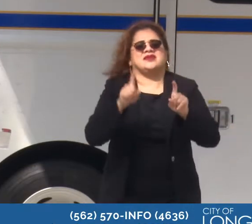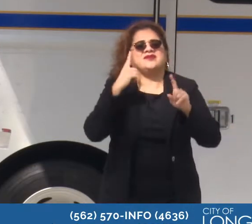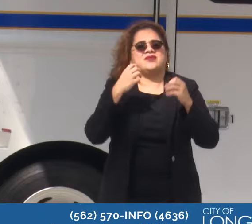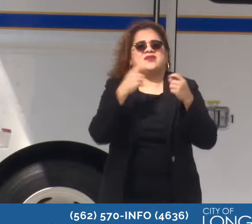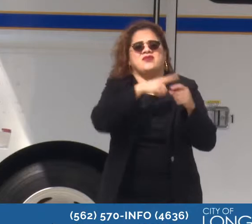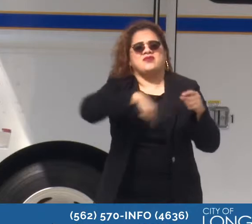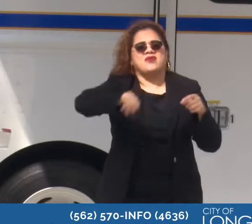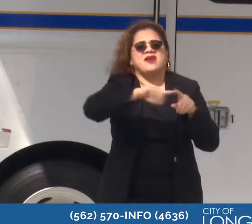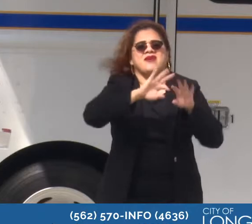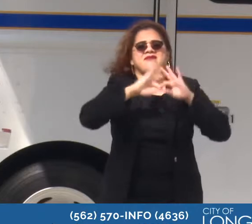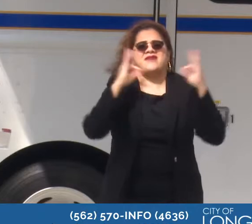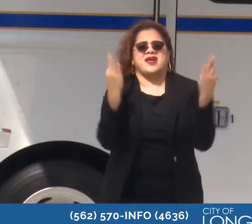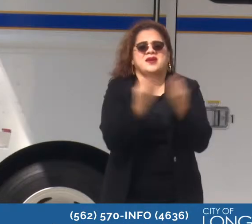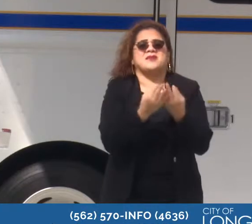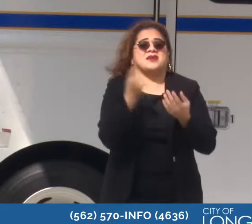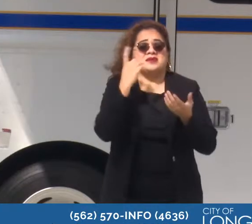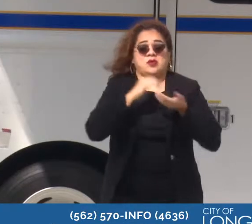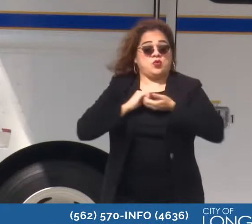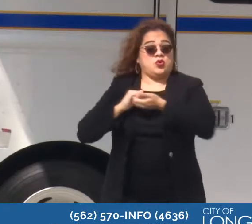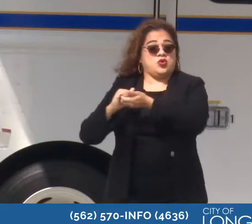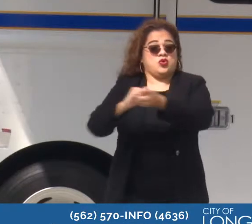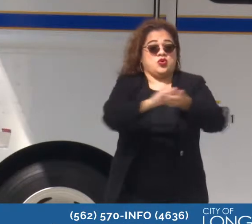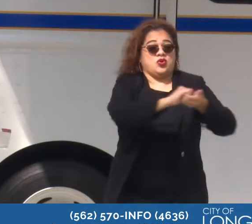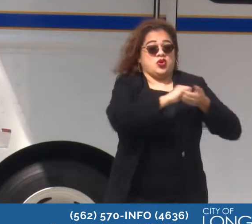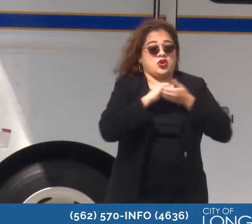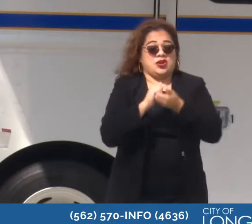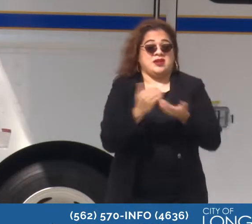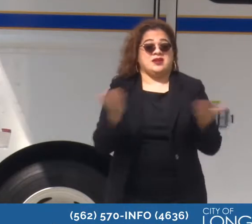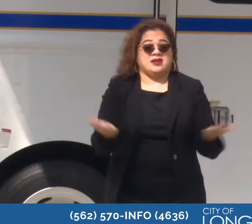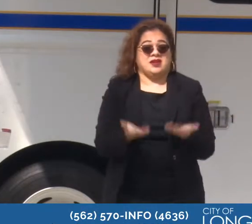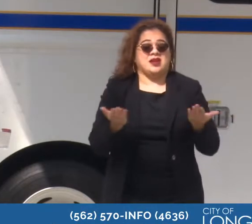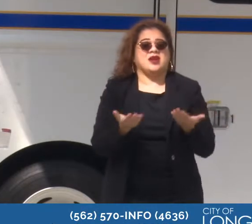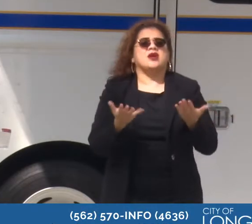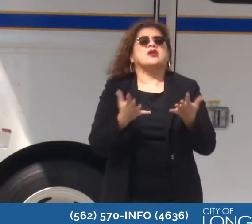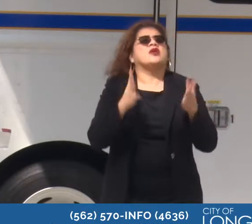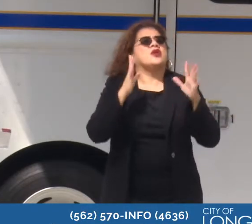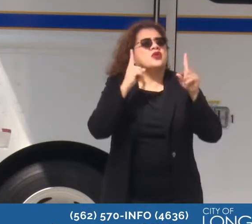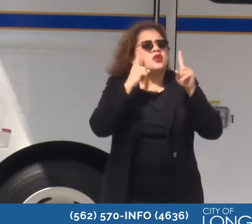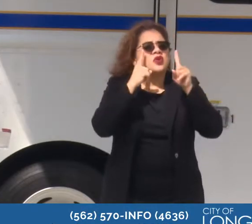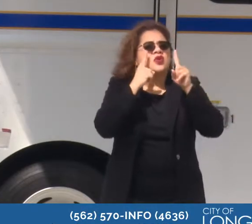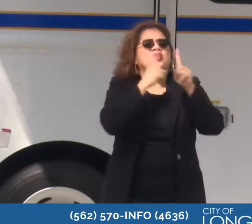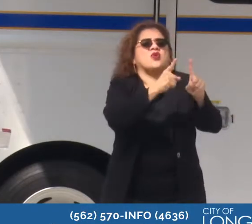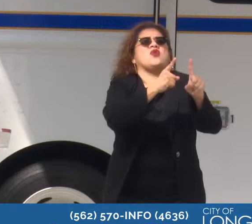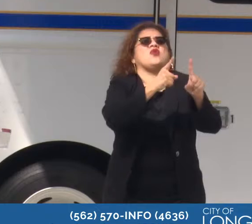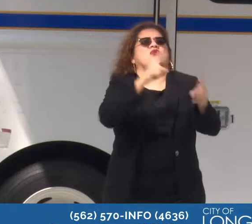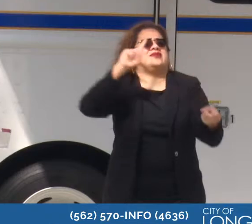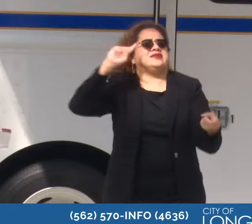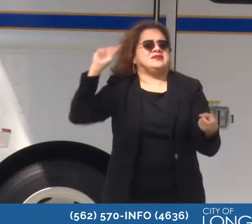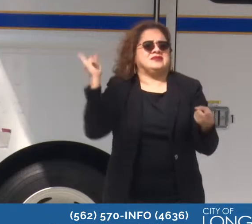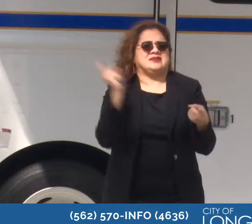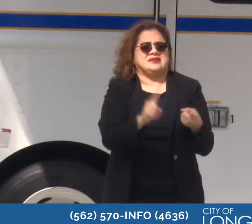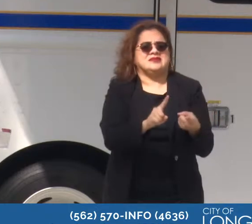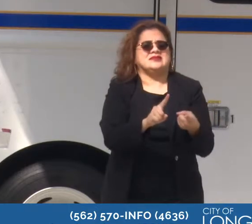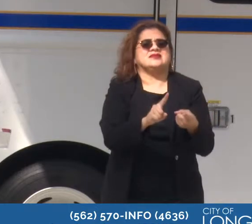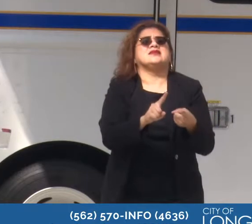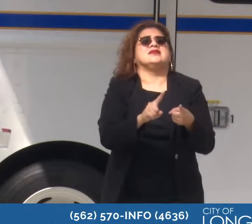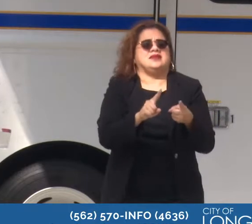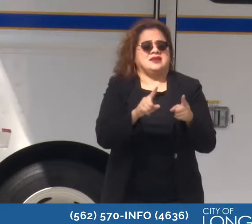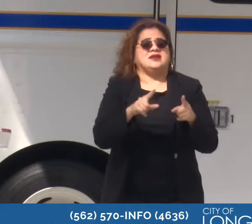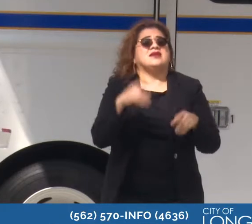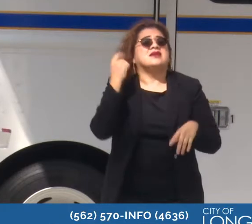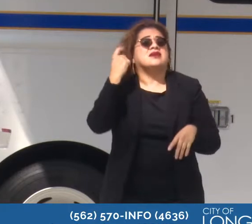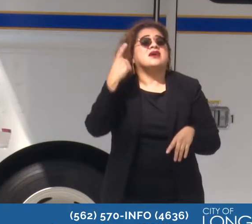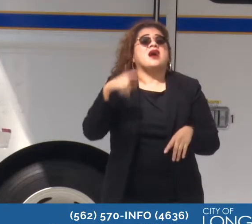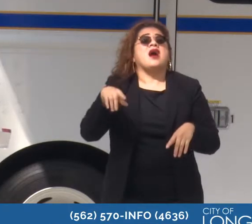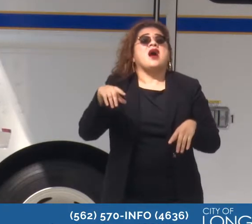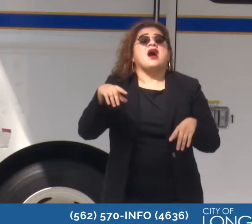COVID-19. Esta colaboración se conecta con el trabajo que nosotros estamos haciendo con una campaña que se llama Porque